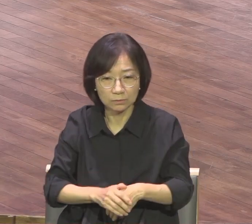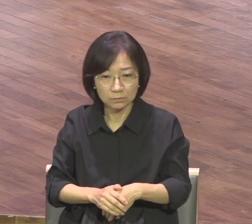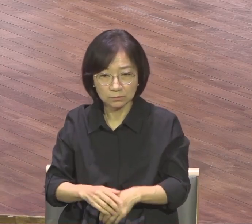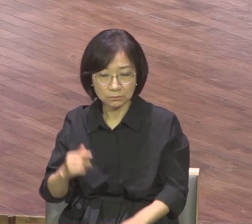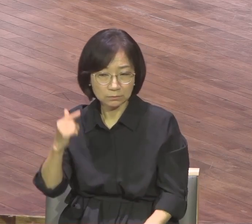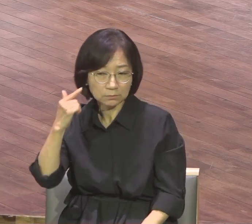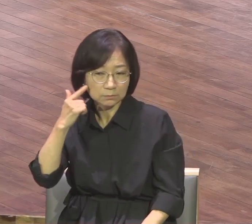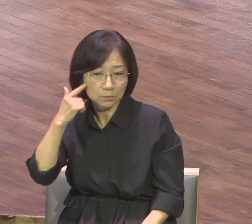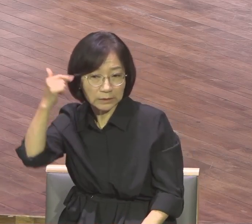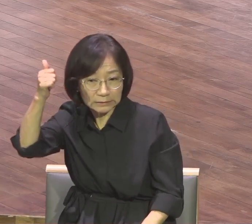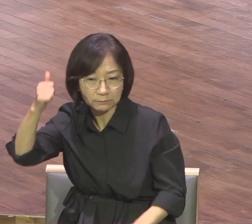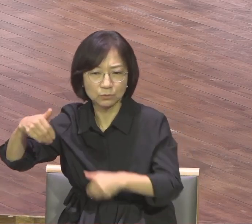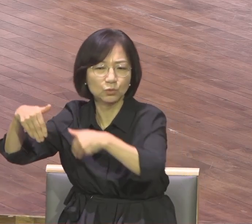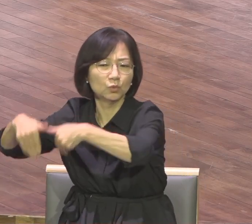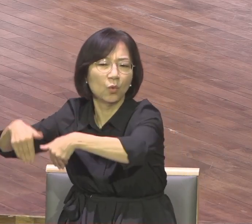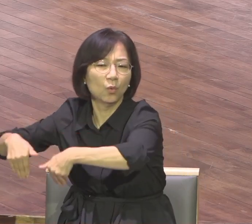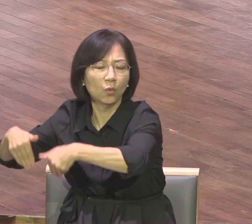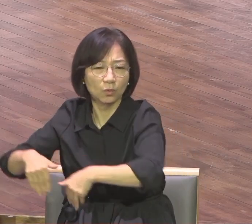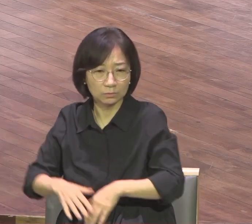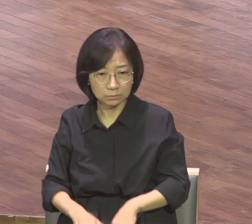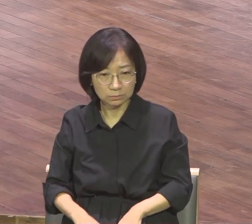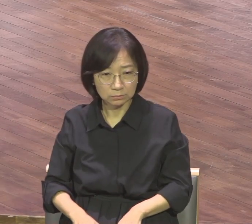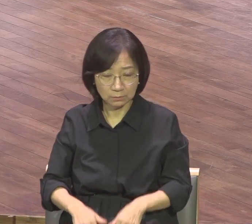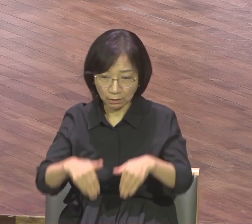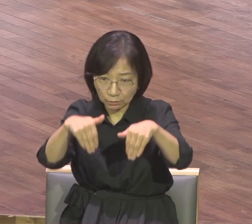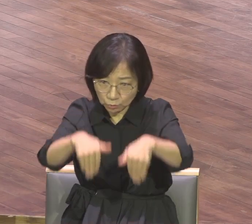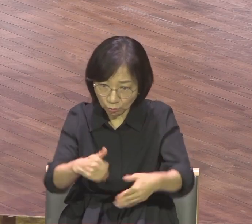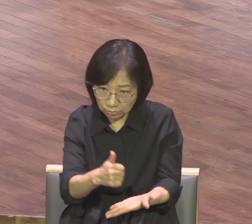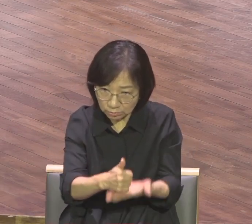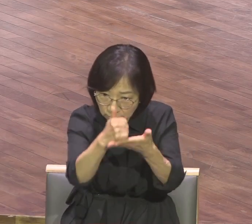종이요 종. 종은 종놈이지 무슨 종님이 어디 있어요.